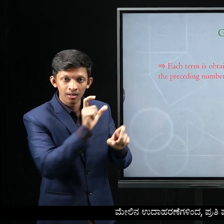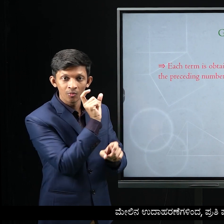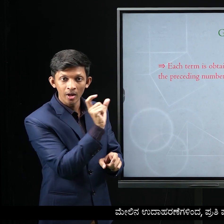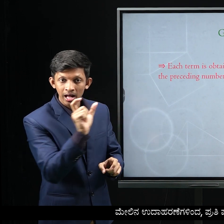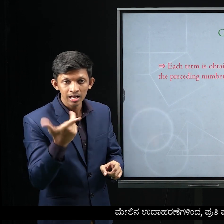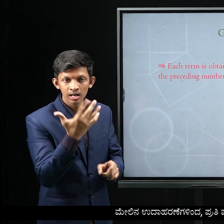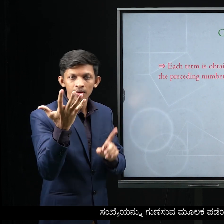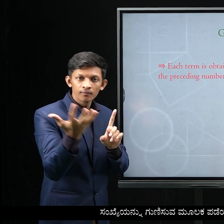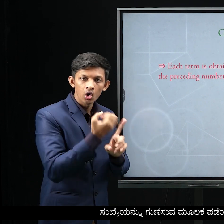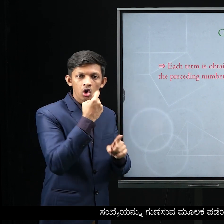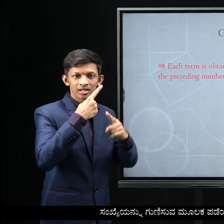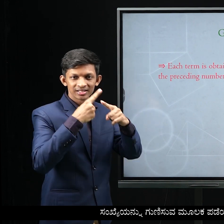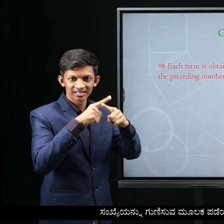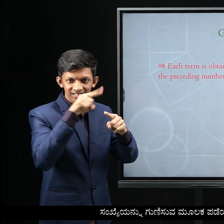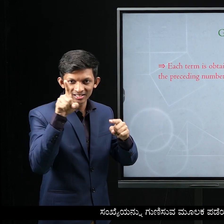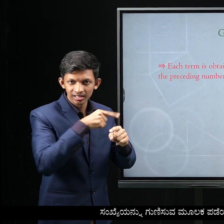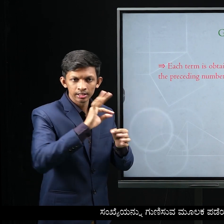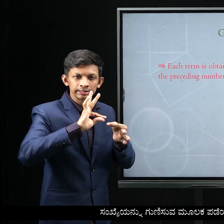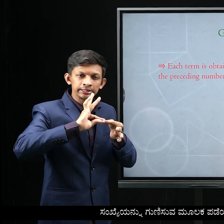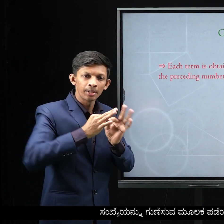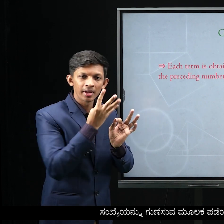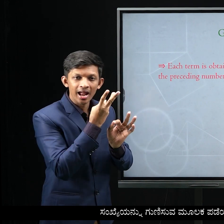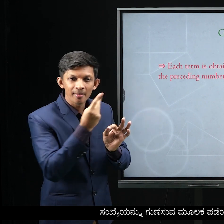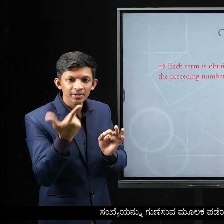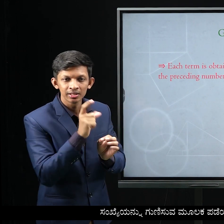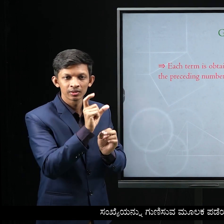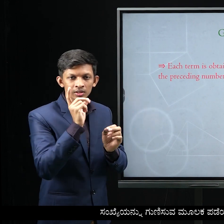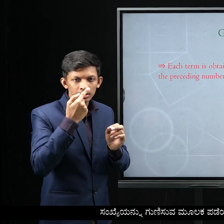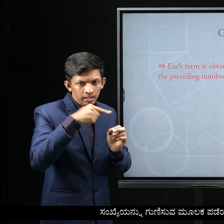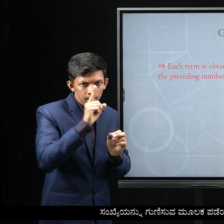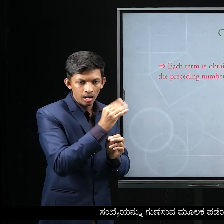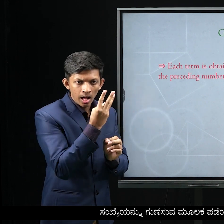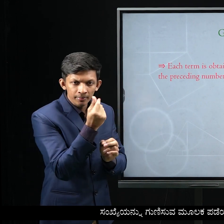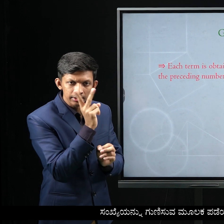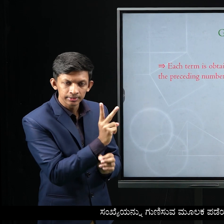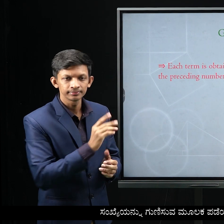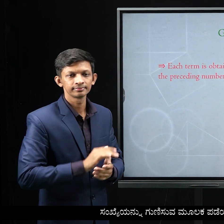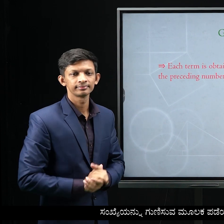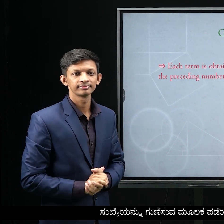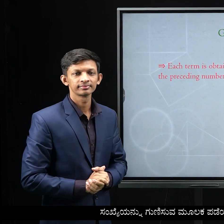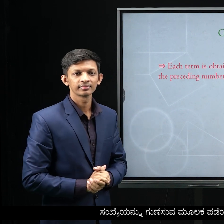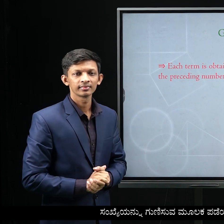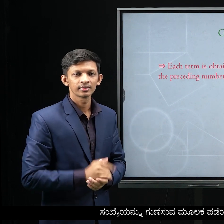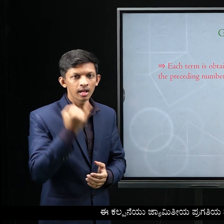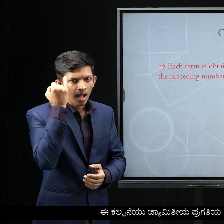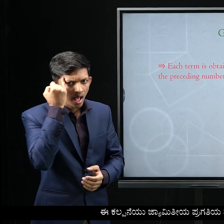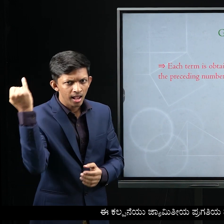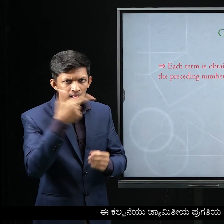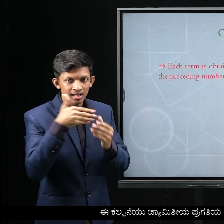ಸಂಖ್ಯೆಯಿಂದ ಸ್ಥಿರ ಸಂಖ್ಯೆಯನ್ನು ಗುಣಿಸುವ ಮೂಲಕ ಪಡೆಯಲಾಗುತ್ತದೆ ಎಂಬುದು ಸ್ಪಷ್ಟವಾಗುತ್ತದೆ. ಈ ಕಲ್ಪನೆಯ